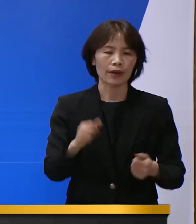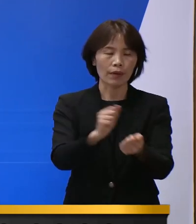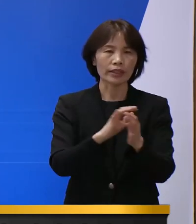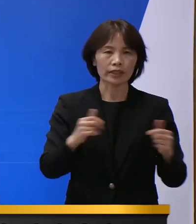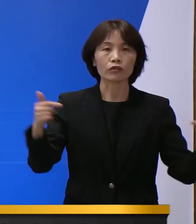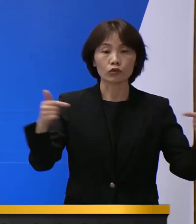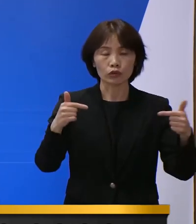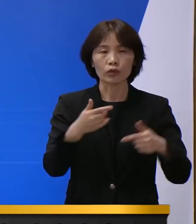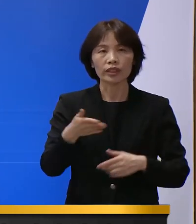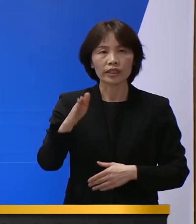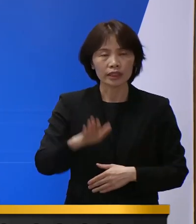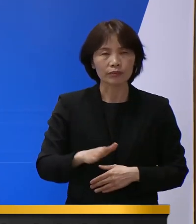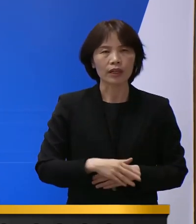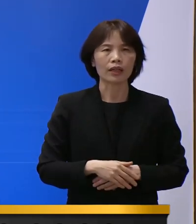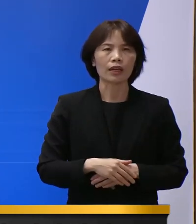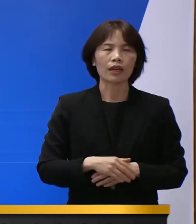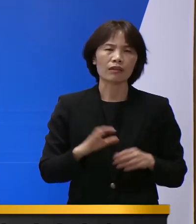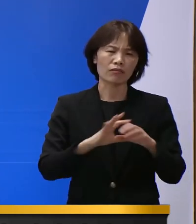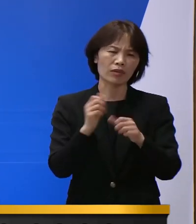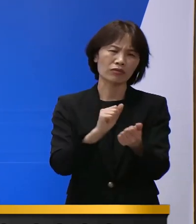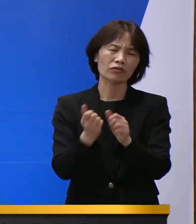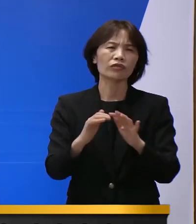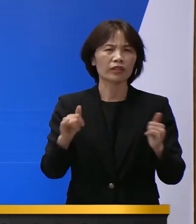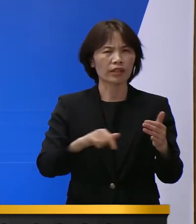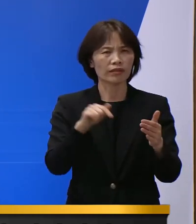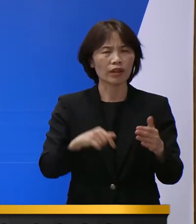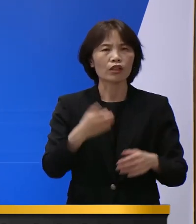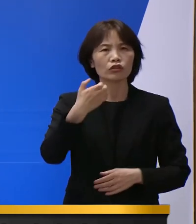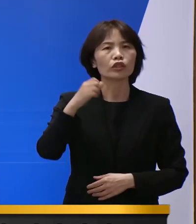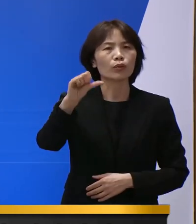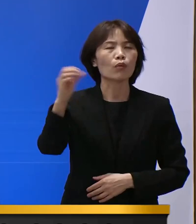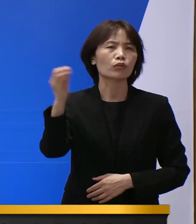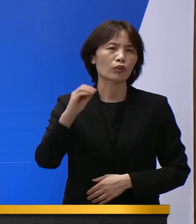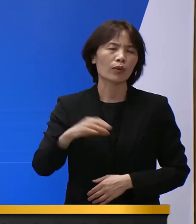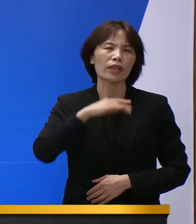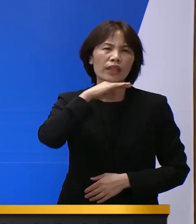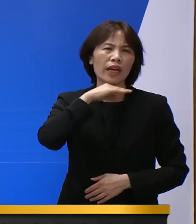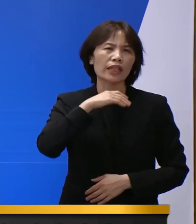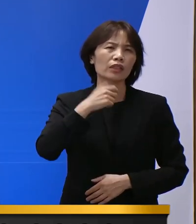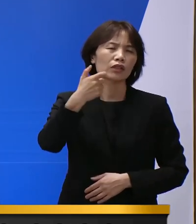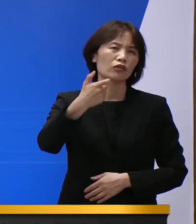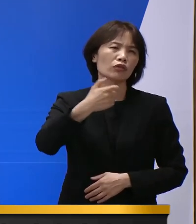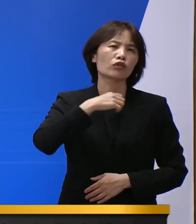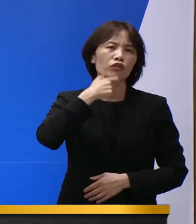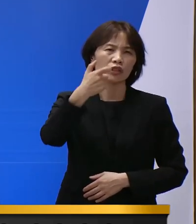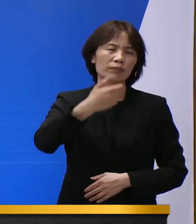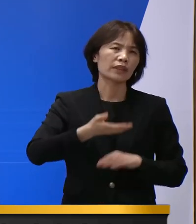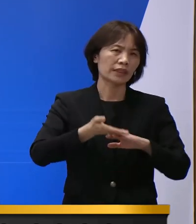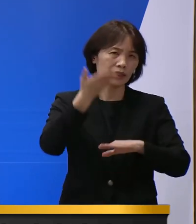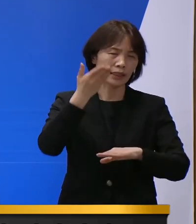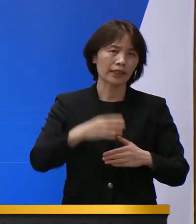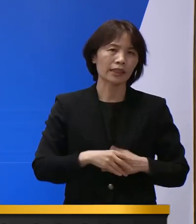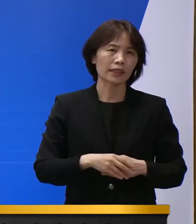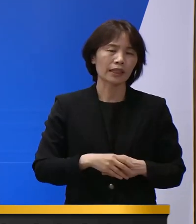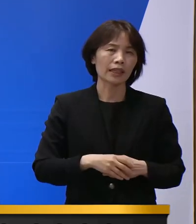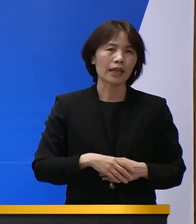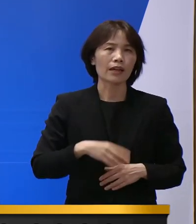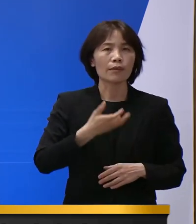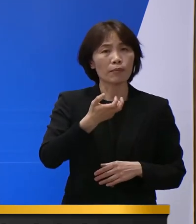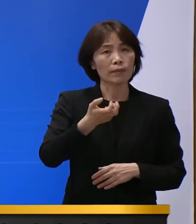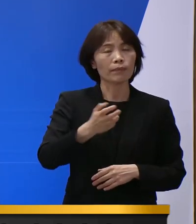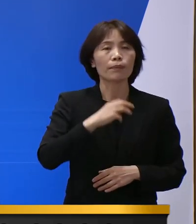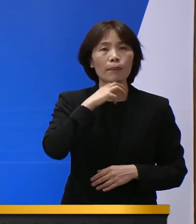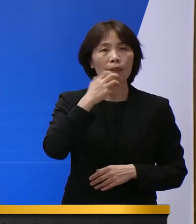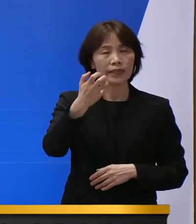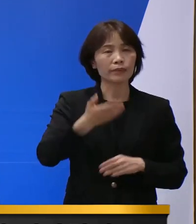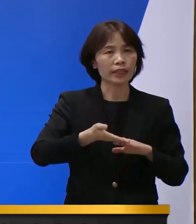확진자가 감소하고 있지만 여전히 도내 사망자의 약 95%가 60세 이상 연령층에 집중되어 있습니다. 이중 80세